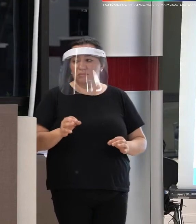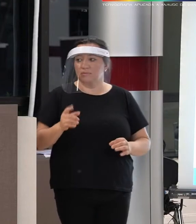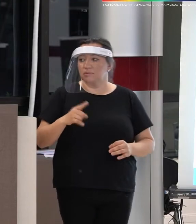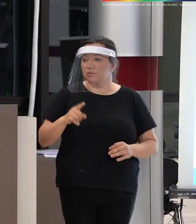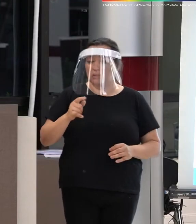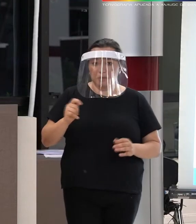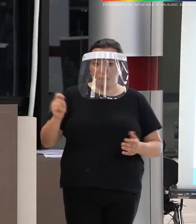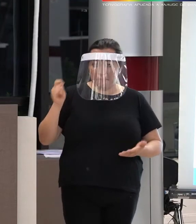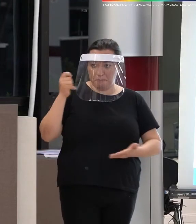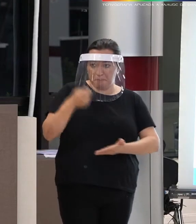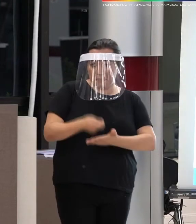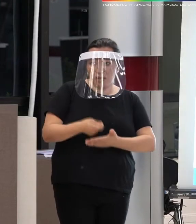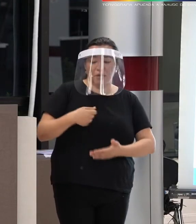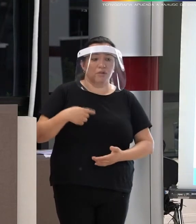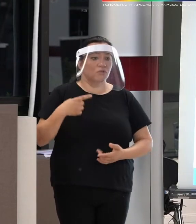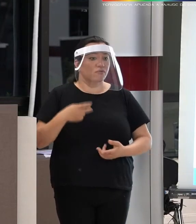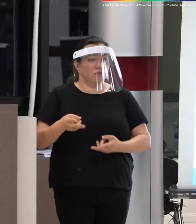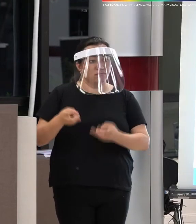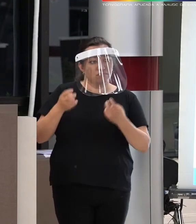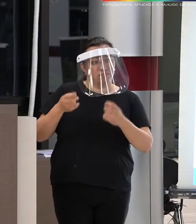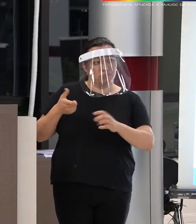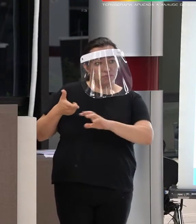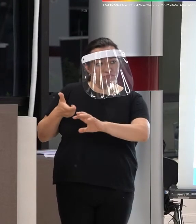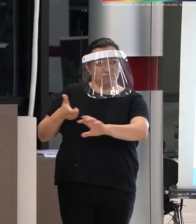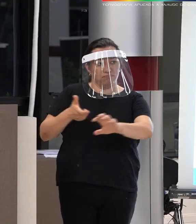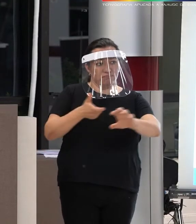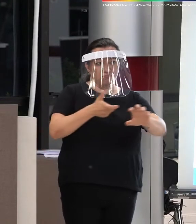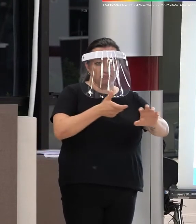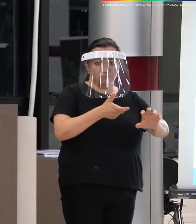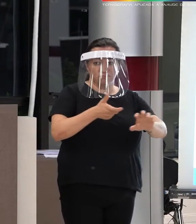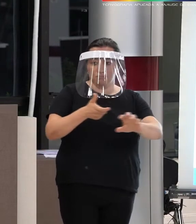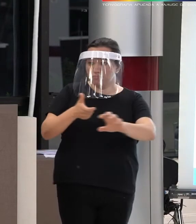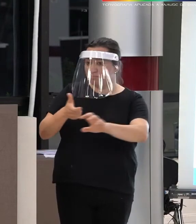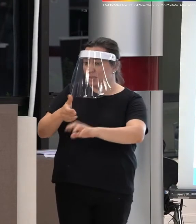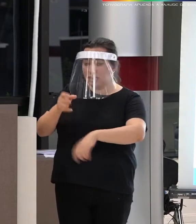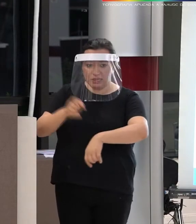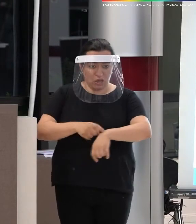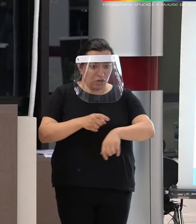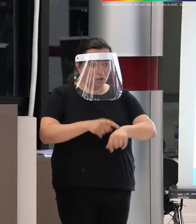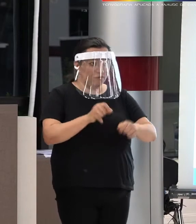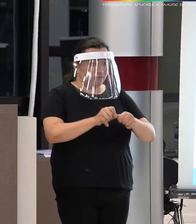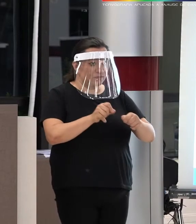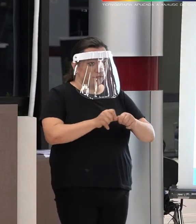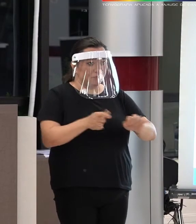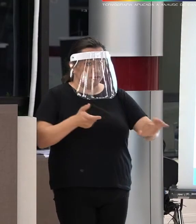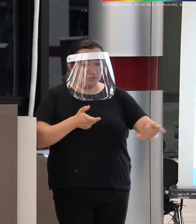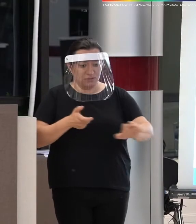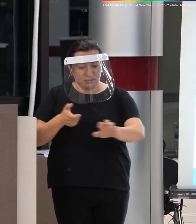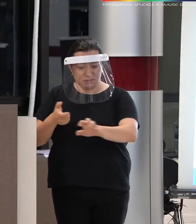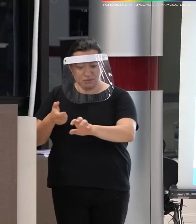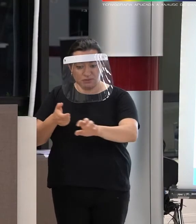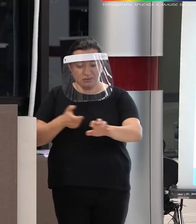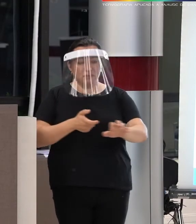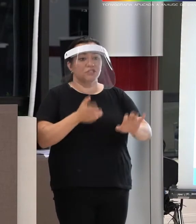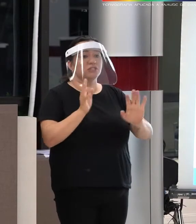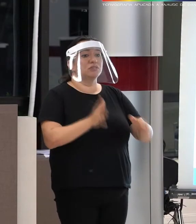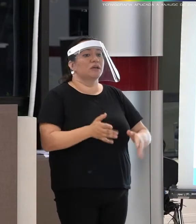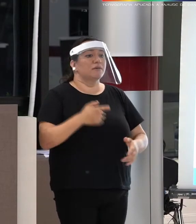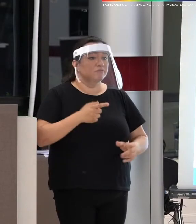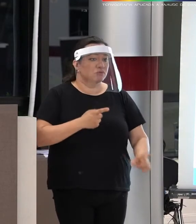eu vou fazer a inspeção termográfica. Na inspeção termográfica, você já vê onde tem ponto